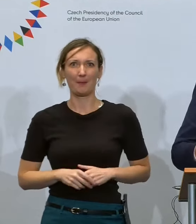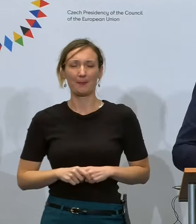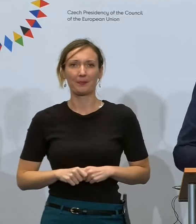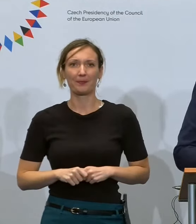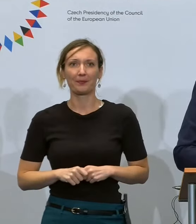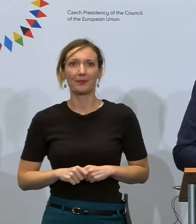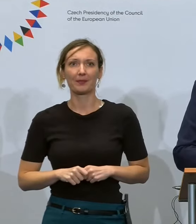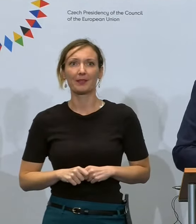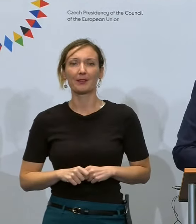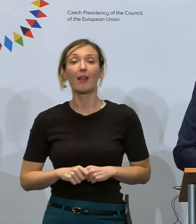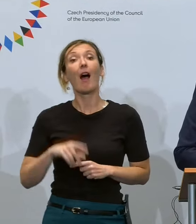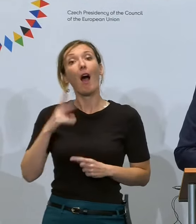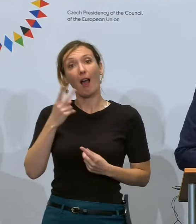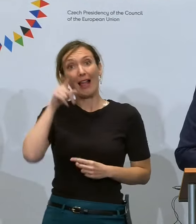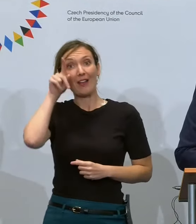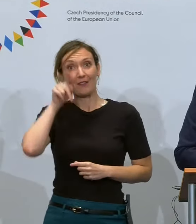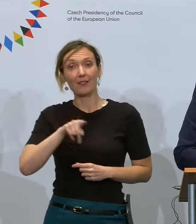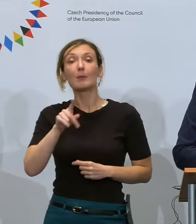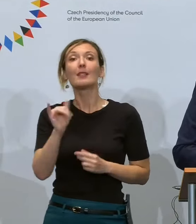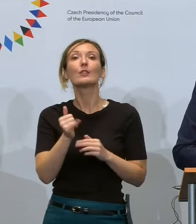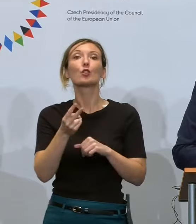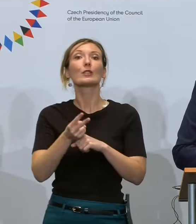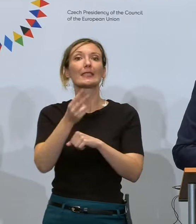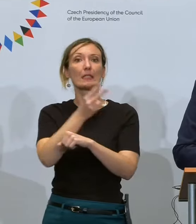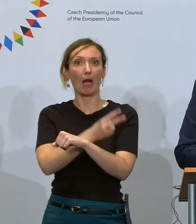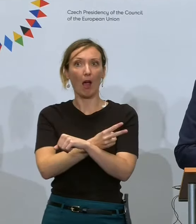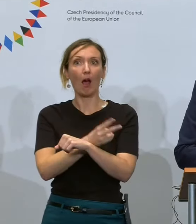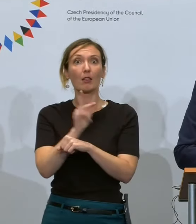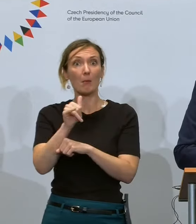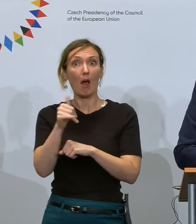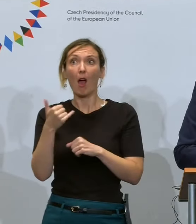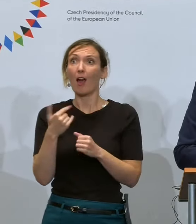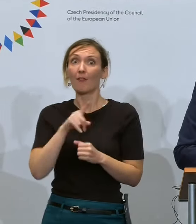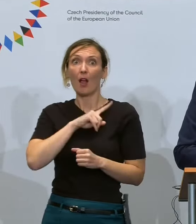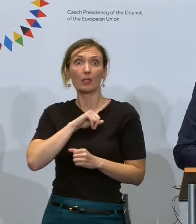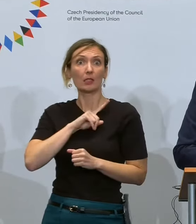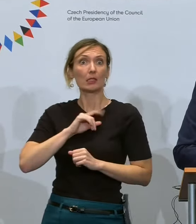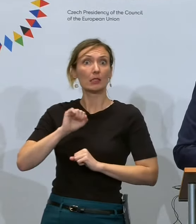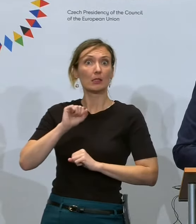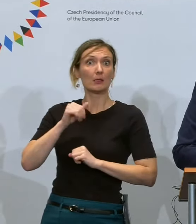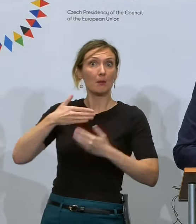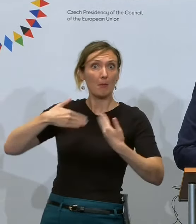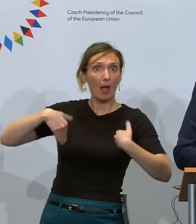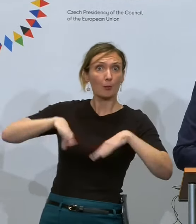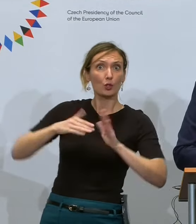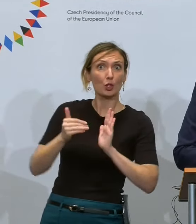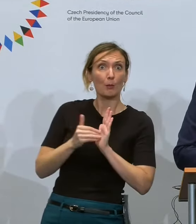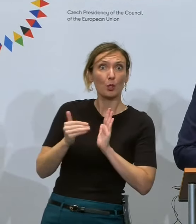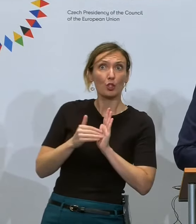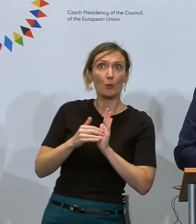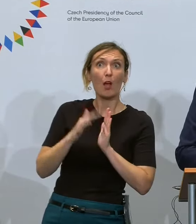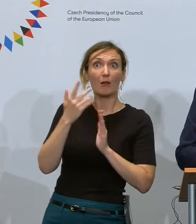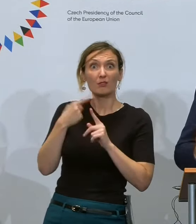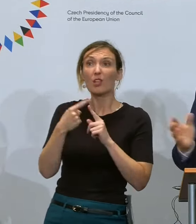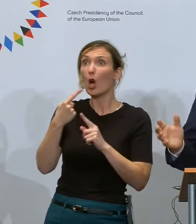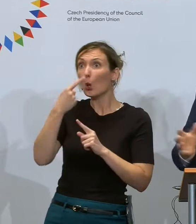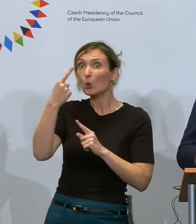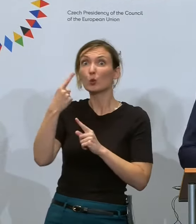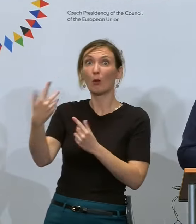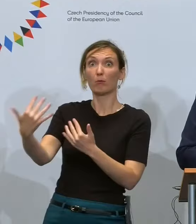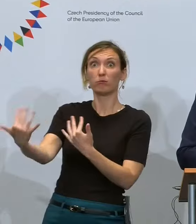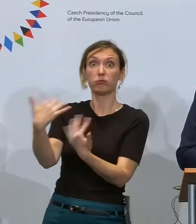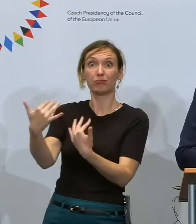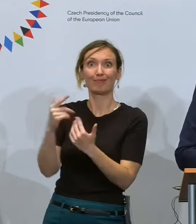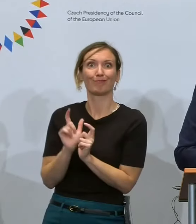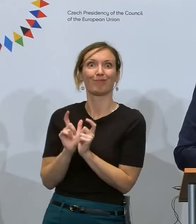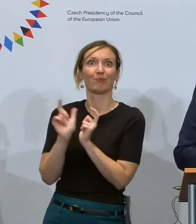které potřebují nějakým způsobem z bezpečnostních důvodů omezit pohyb přes své hranice. A jak